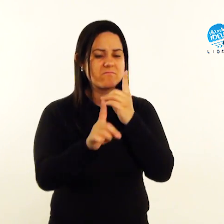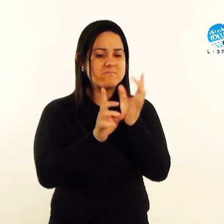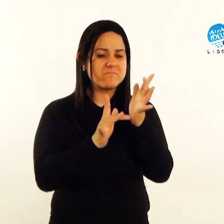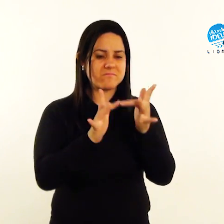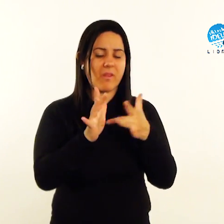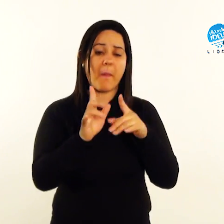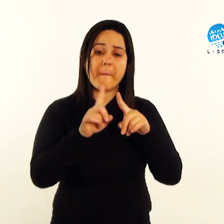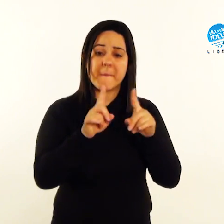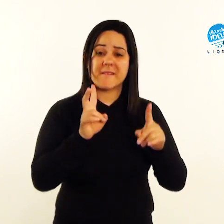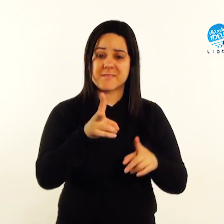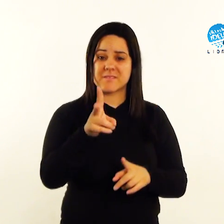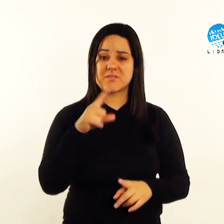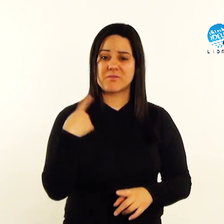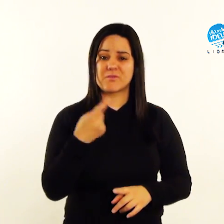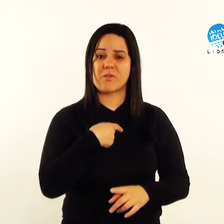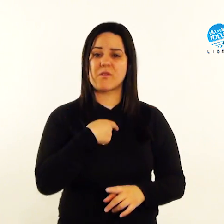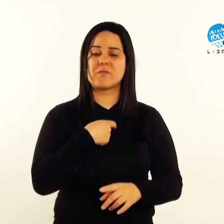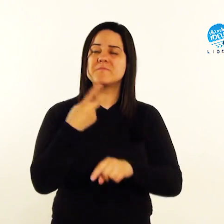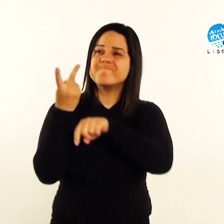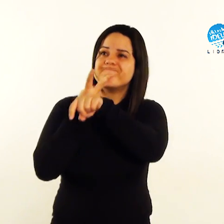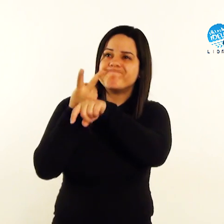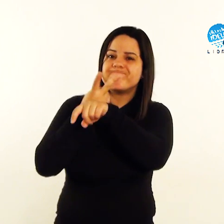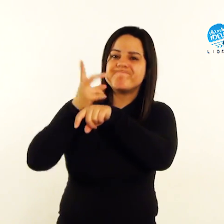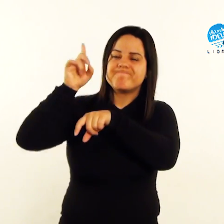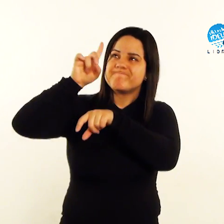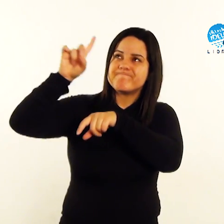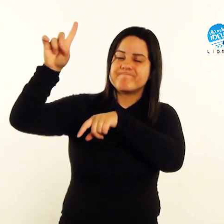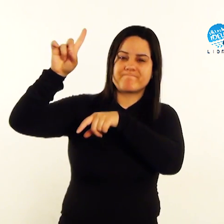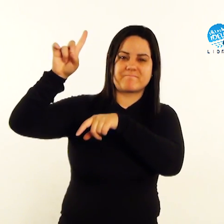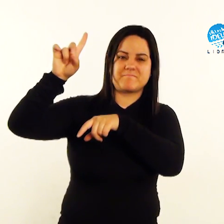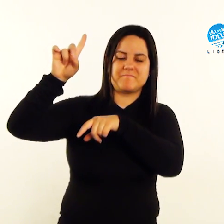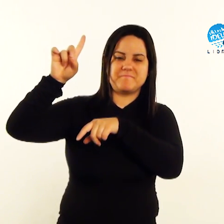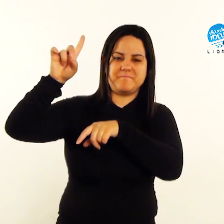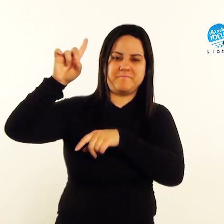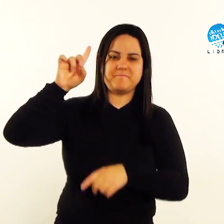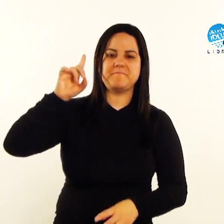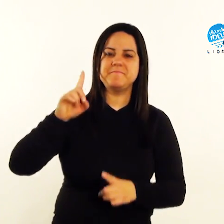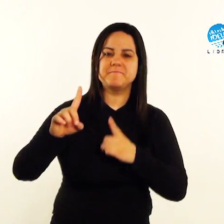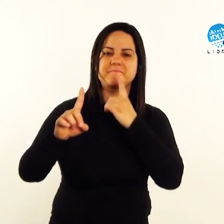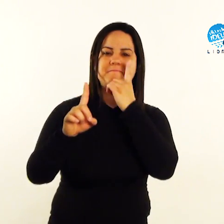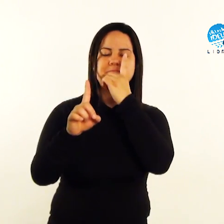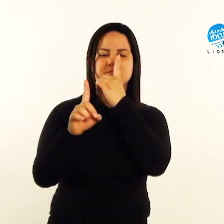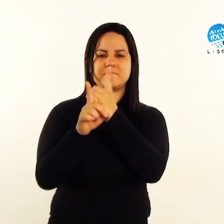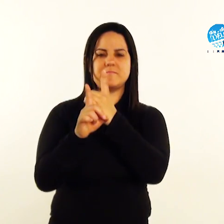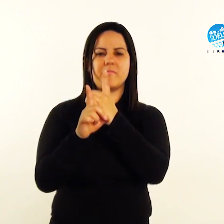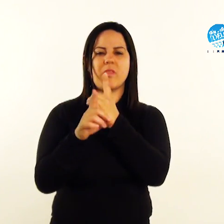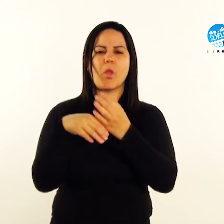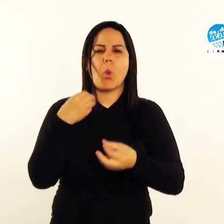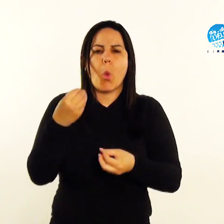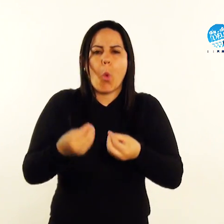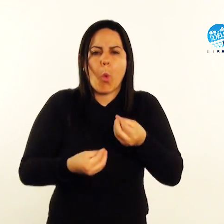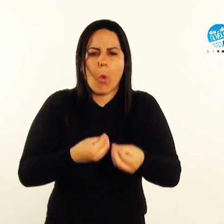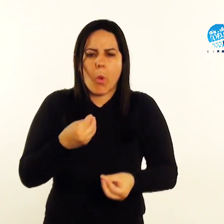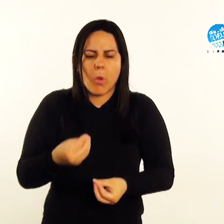Mas sempre que nós buscamos ao Senhor de todo o nosso coração, nós vamos encontrá-lo como aqueles